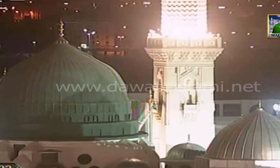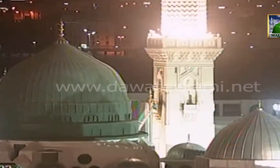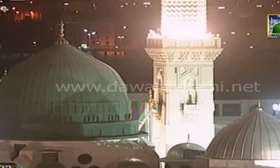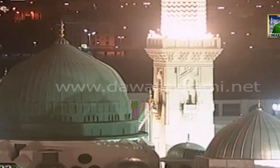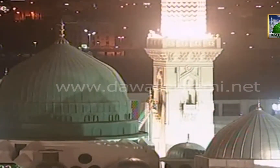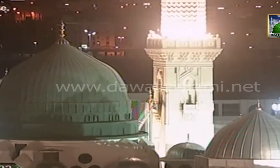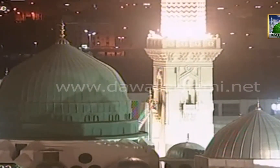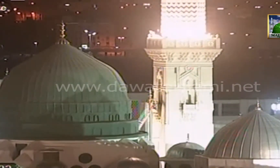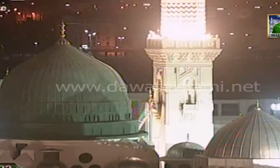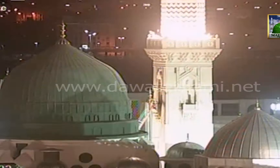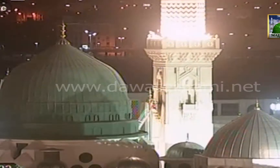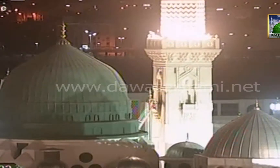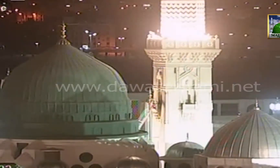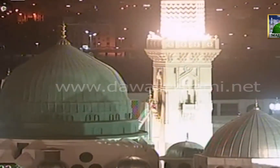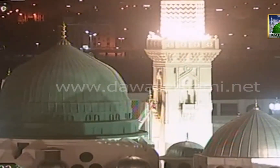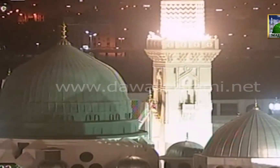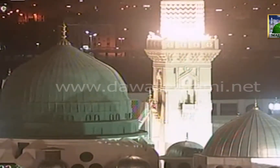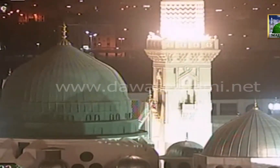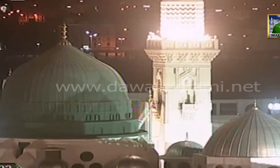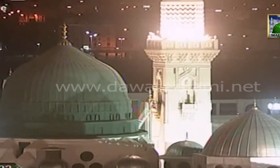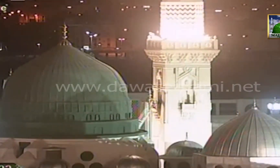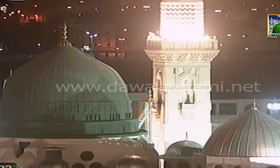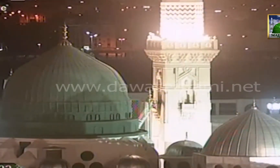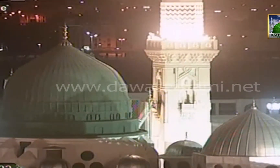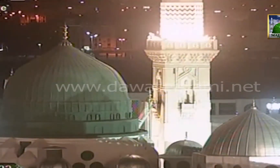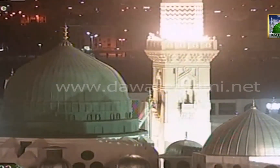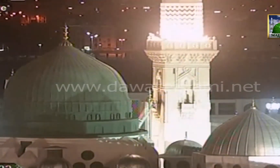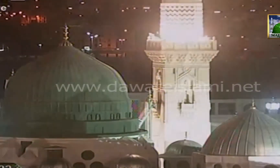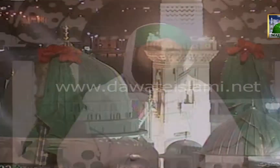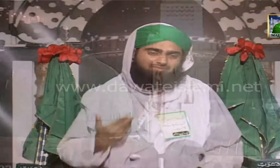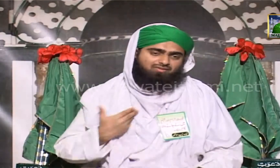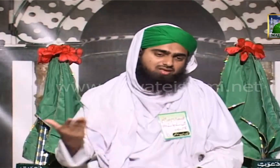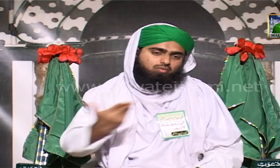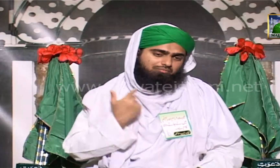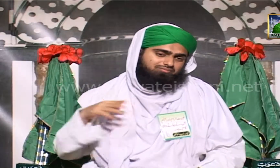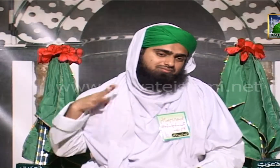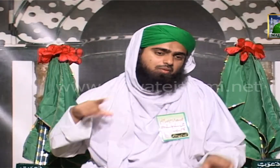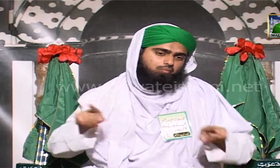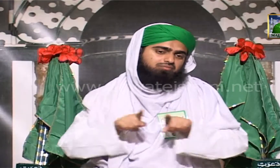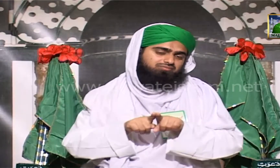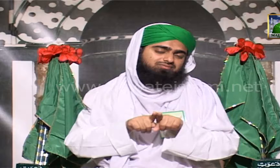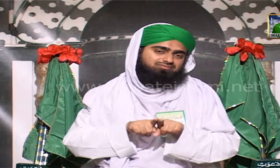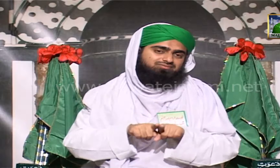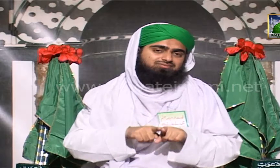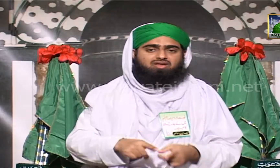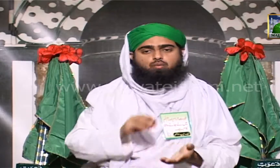داڑھی سہلائی تو پکڑا گیا کہ یہی چور ہے، تنکا تو نہیں تھا. وہ اس طرح کرتے ہیں. میں تو بھائیوں آپ کے فائدے کے لیے کہتا ہوں کہ جب جمعے کی اذان ہو